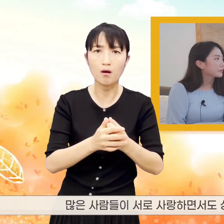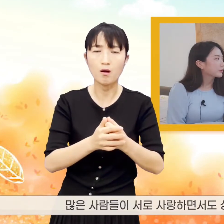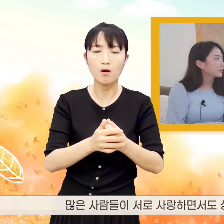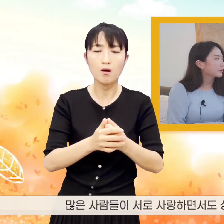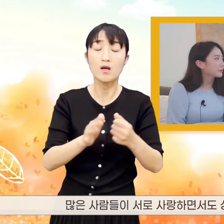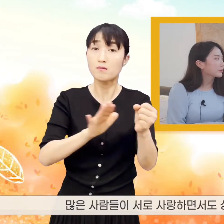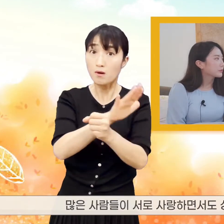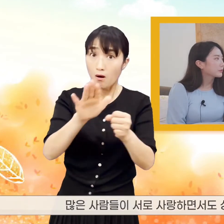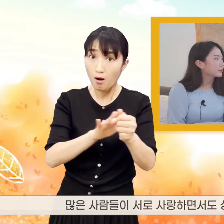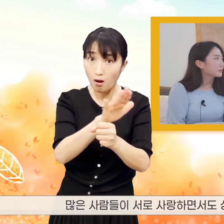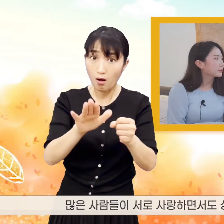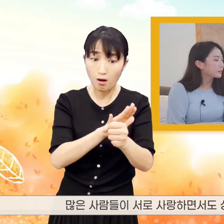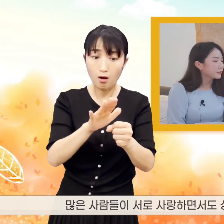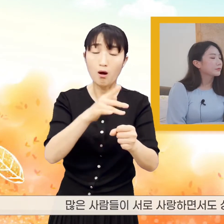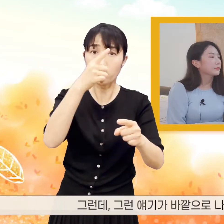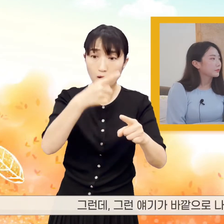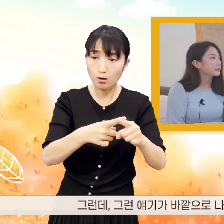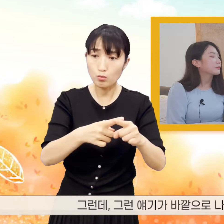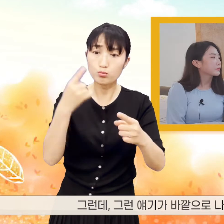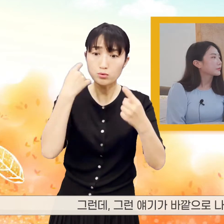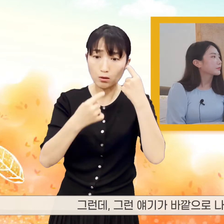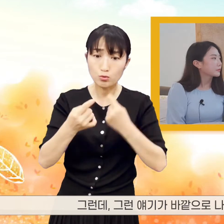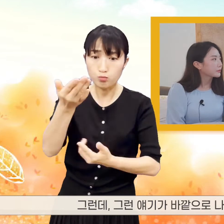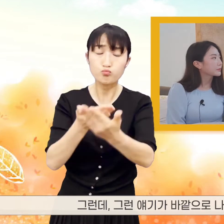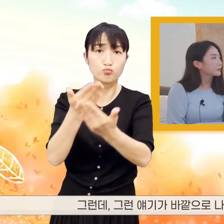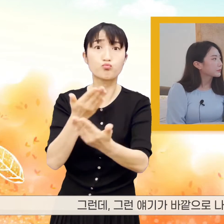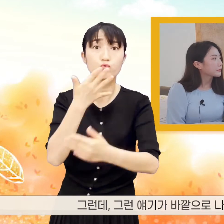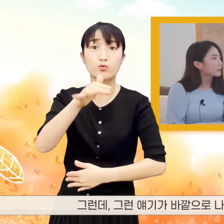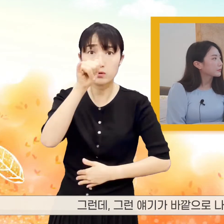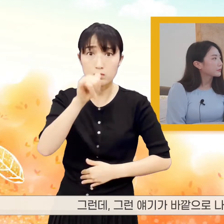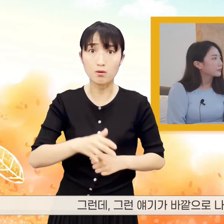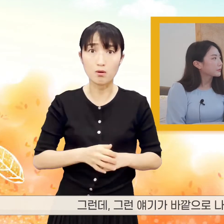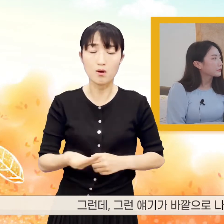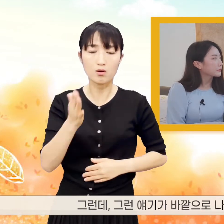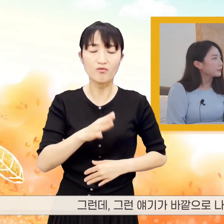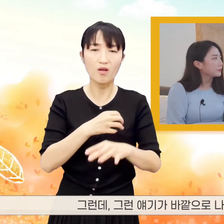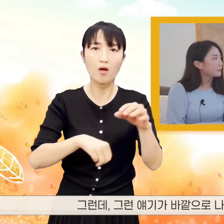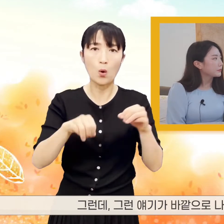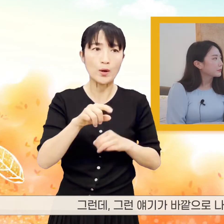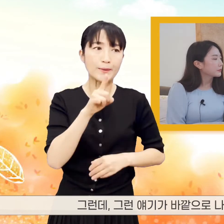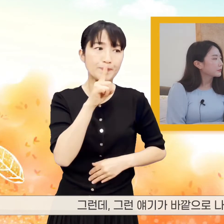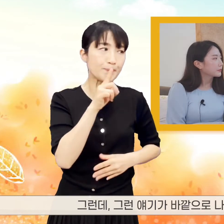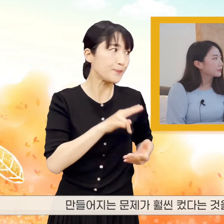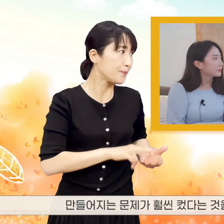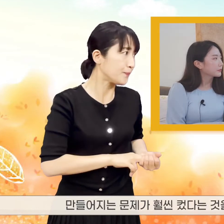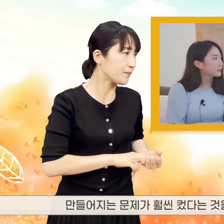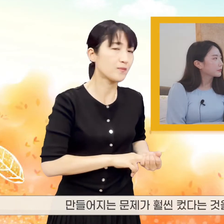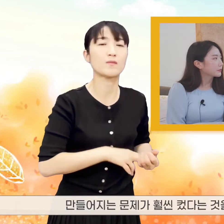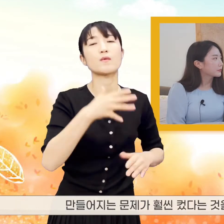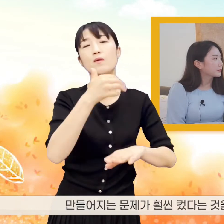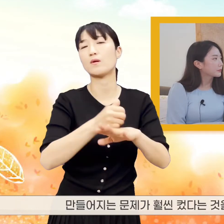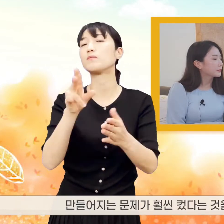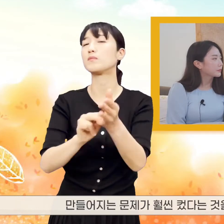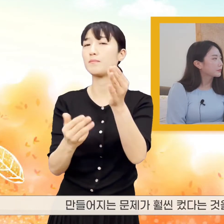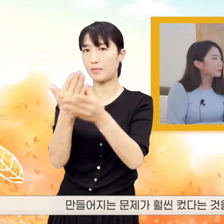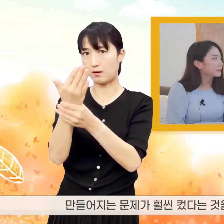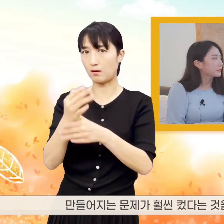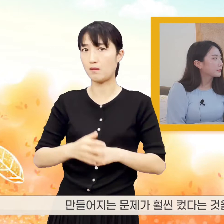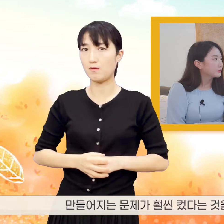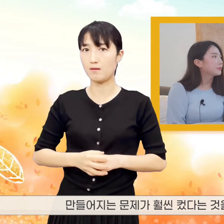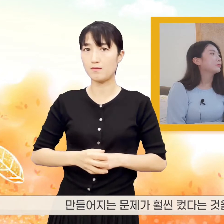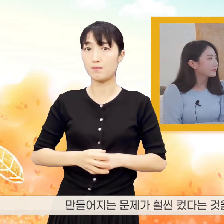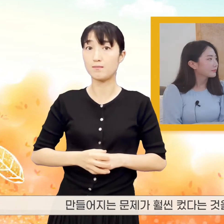사랑을 하면서도 상처를 줄 수 있고 이런데, 그런 이야기가 바깥으로 나오지 않으면서 만들어지는 문제가 훨씬 더 컸다라는 걸